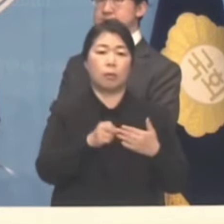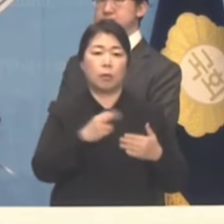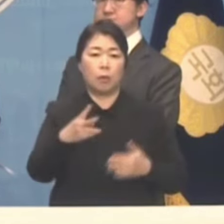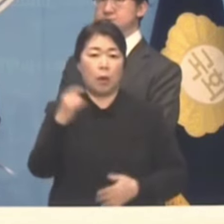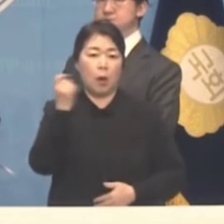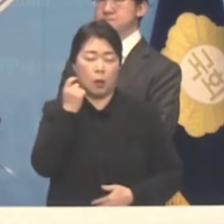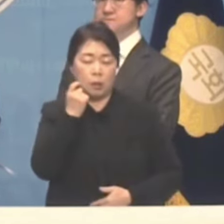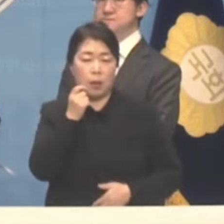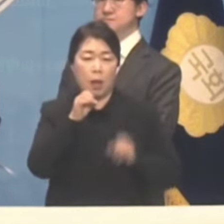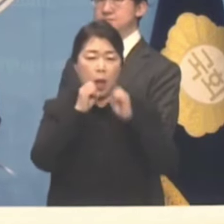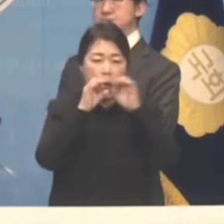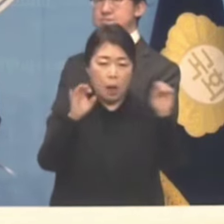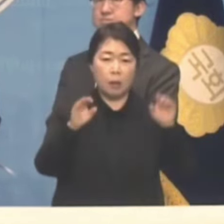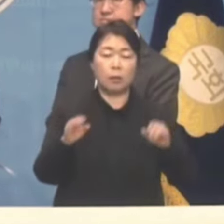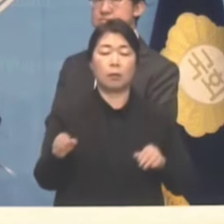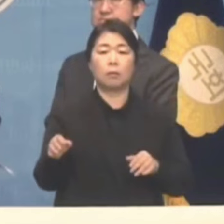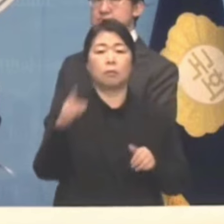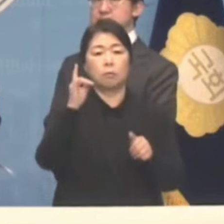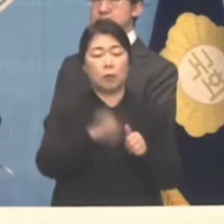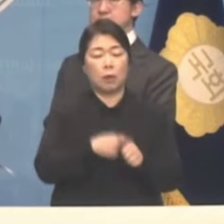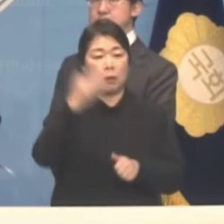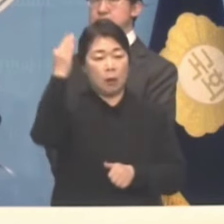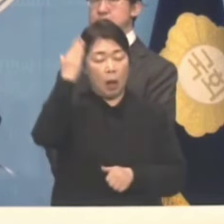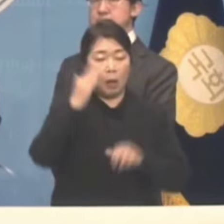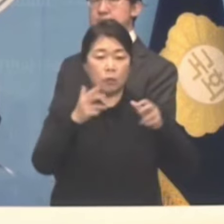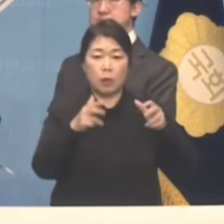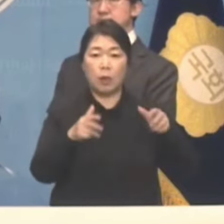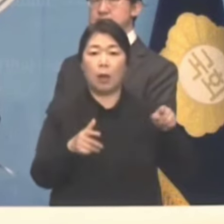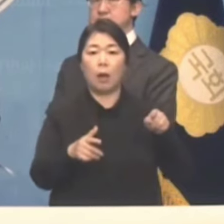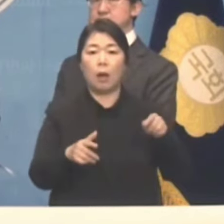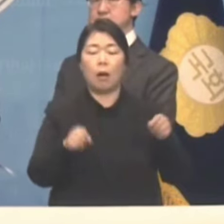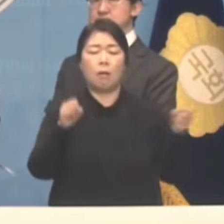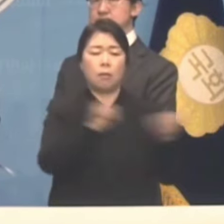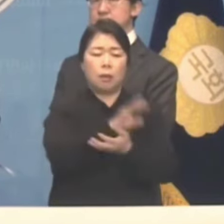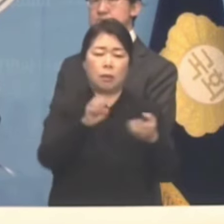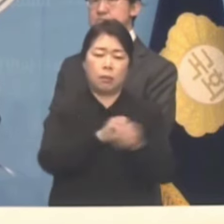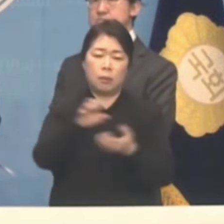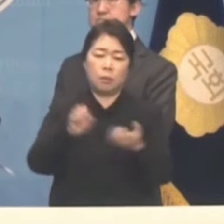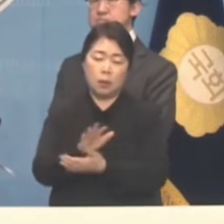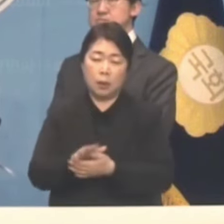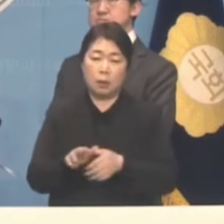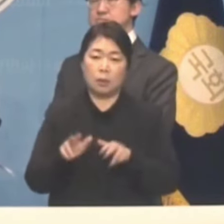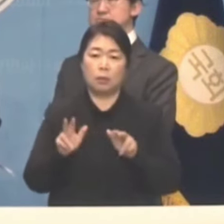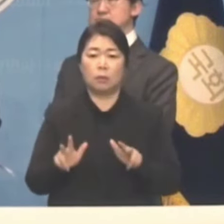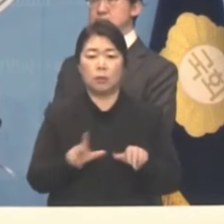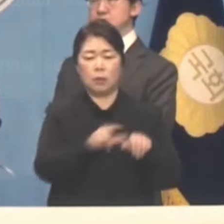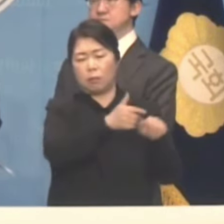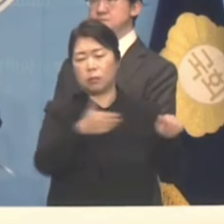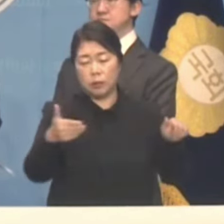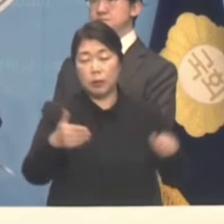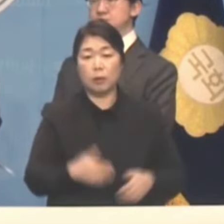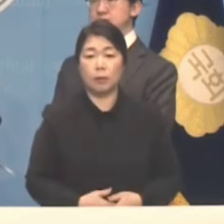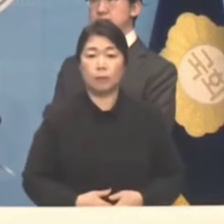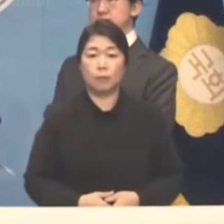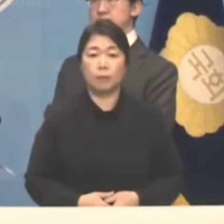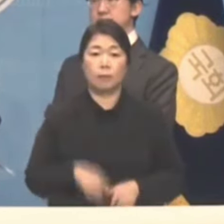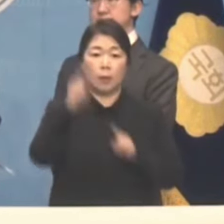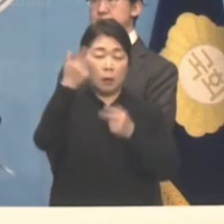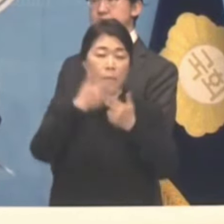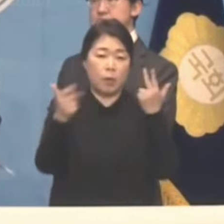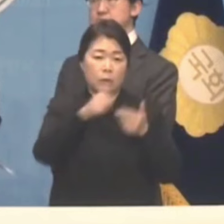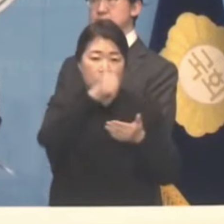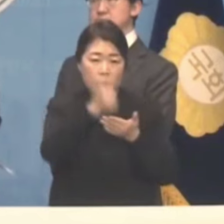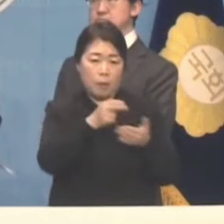거짓말들이 대한민국을 뒤덮어 마침내 오늘에 렀습니다 이재명의 재료를 감추기 위해 또 다른